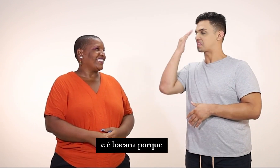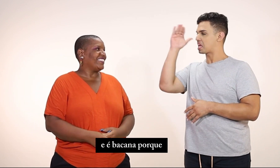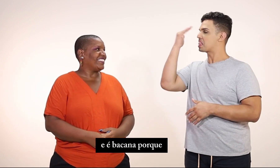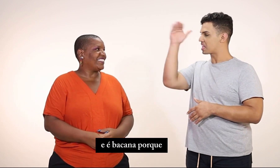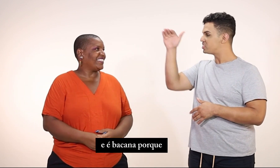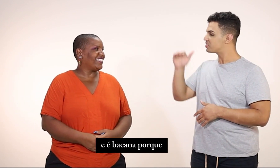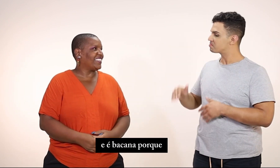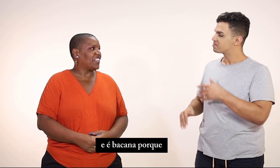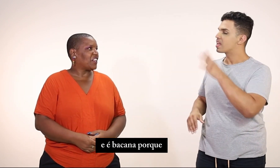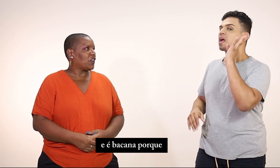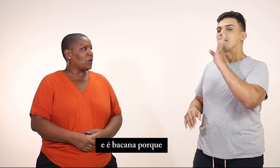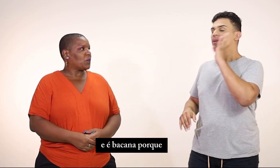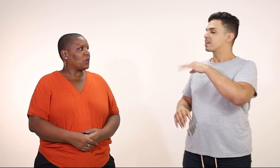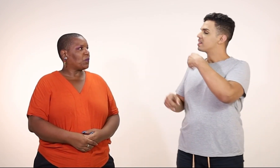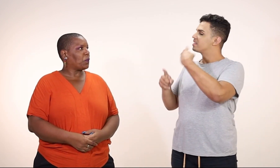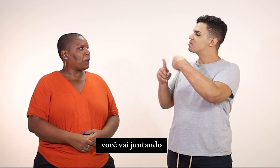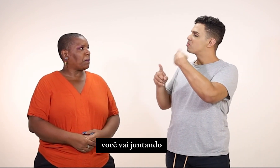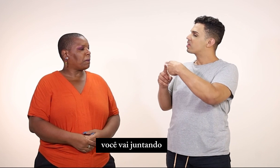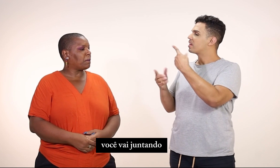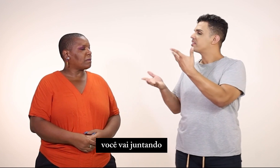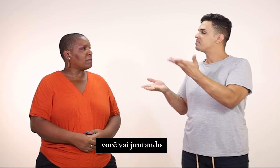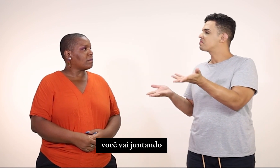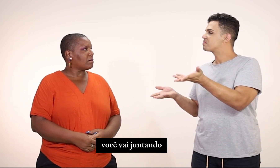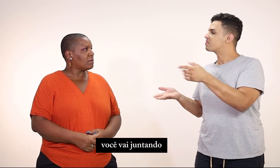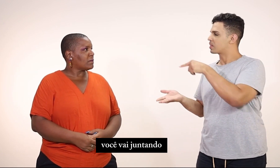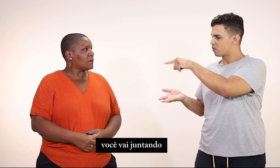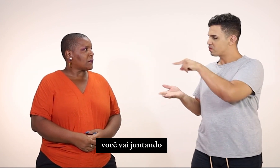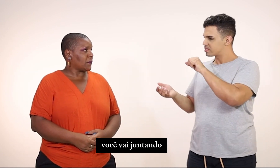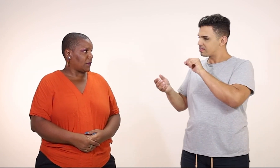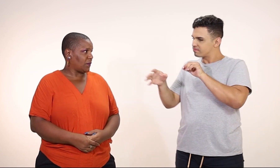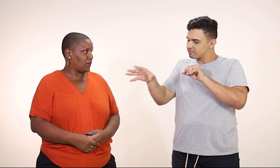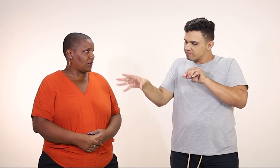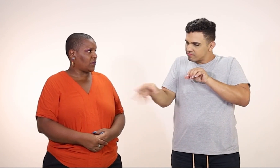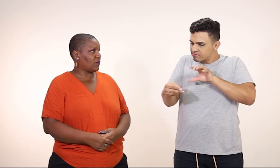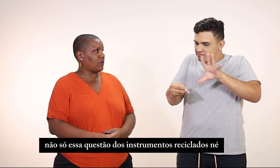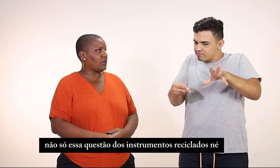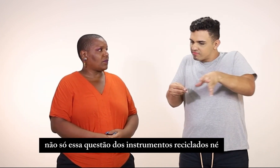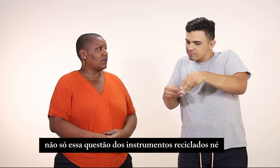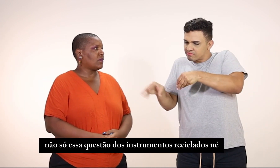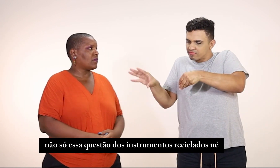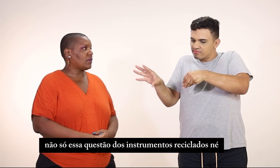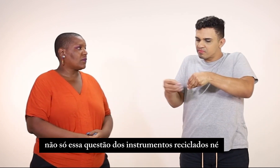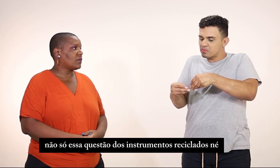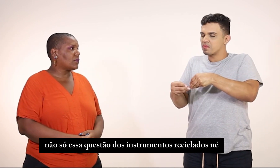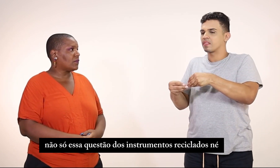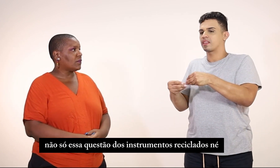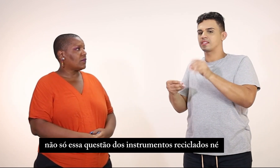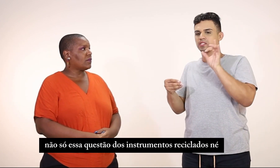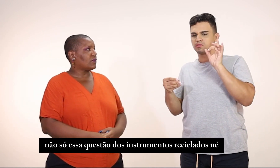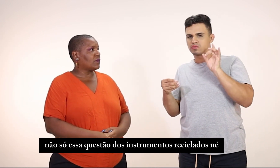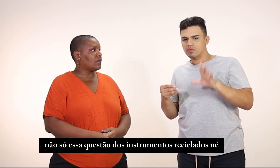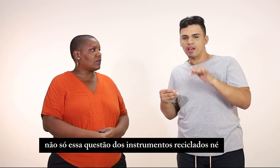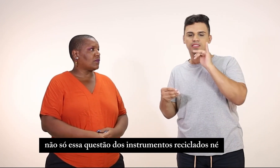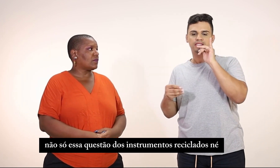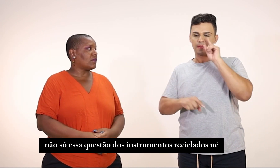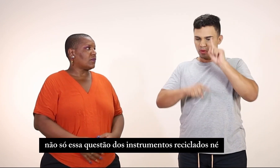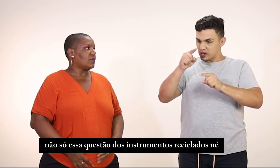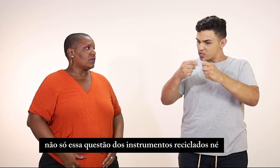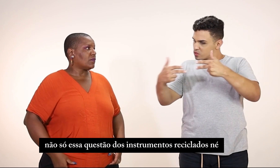bacana porque você vai juntando não só essa questão dos instrumentos reciclados,